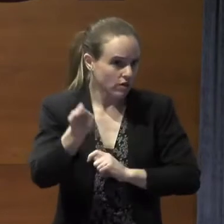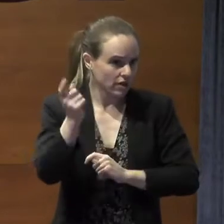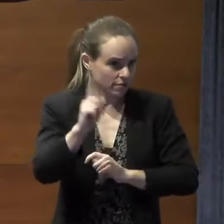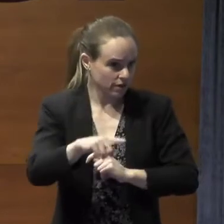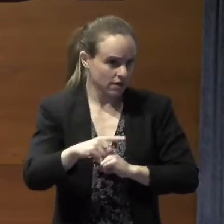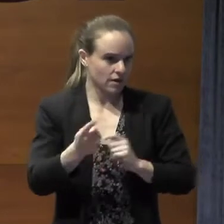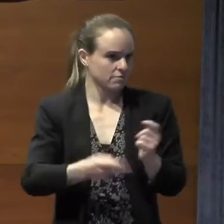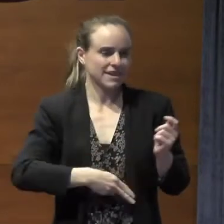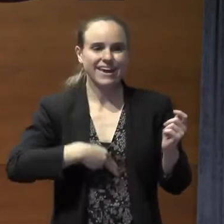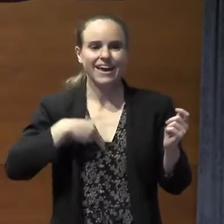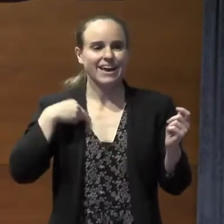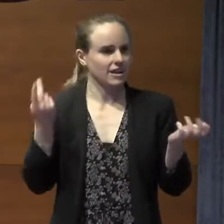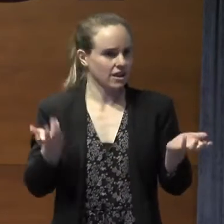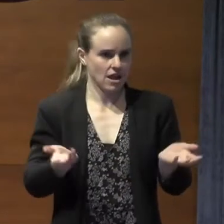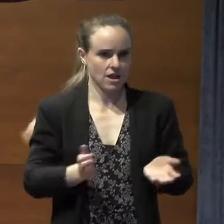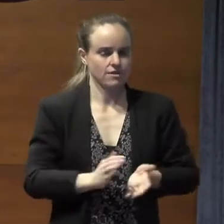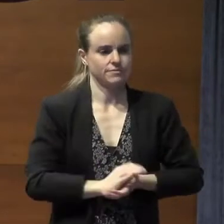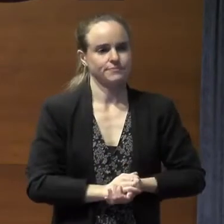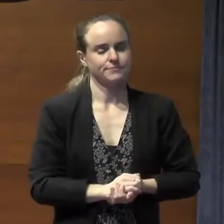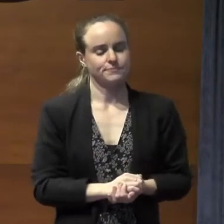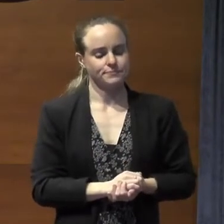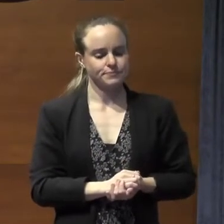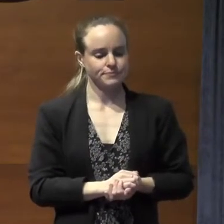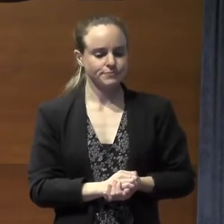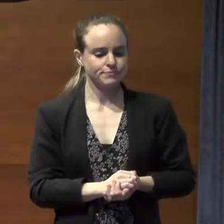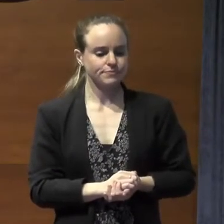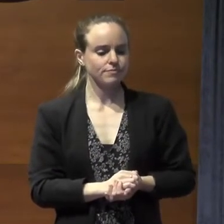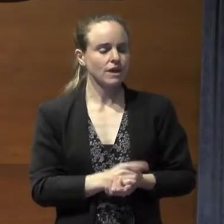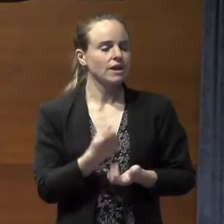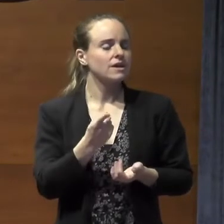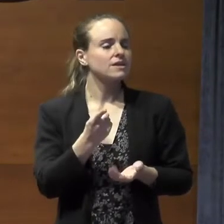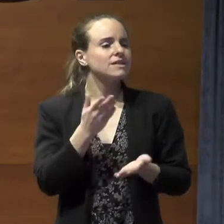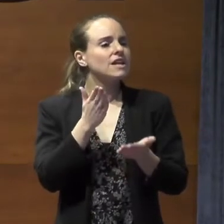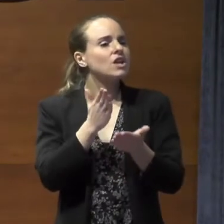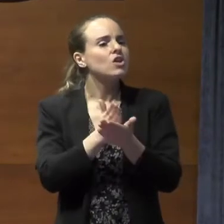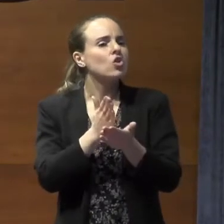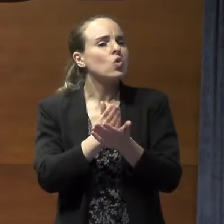víctimas, policía, etcétera, etcétera.